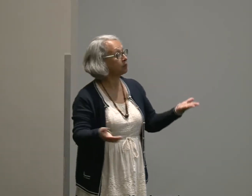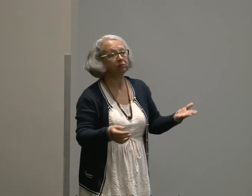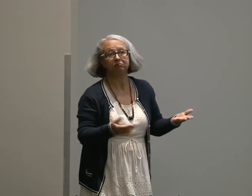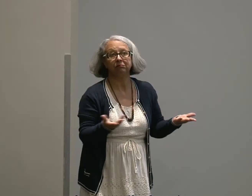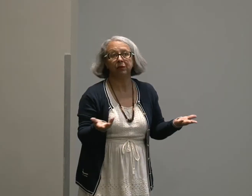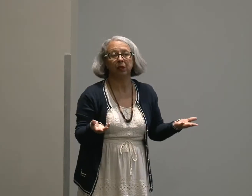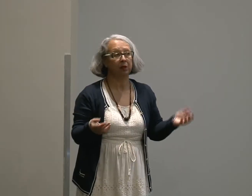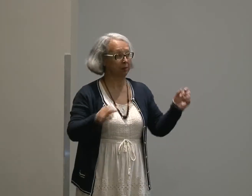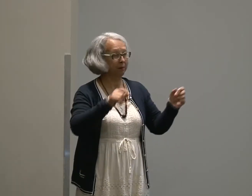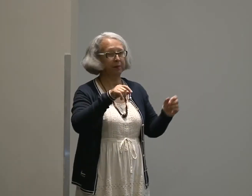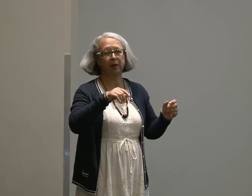presente.